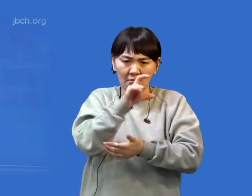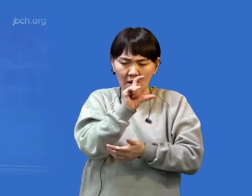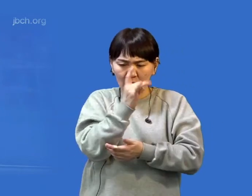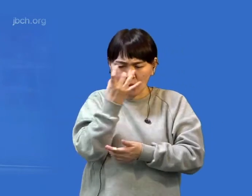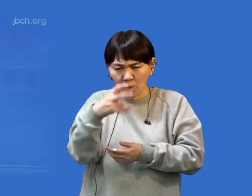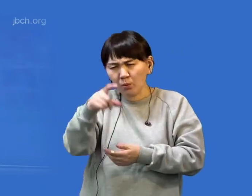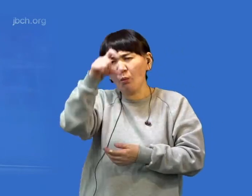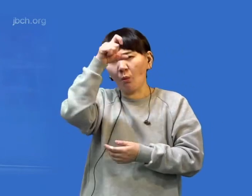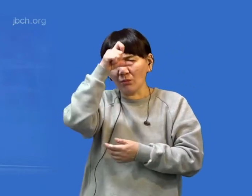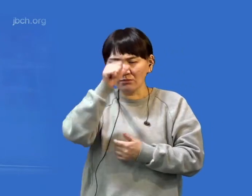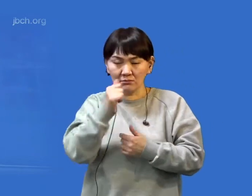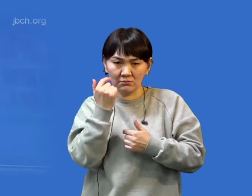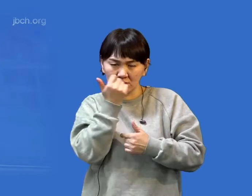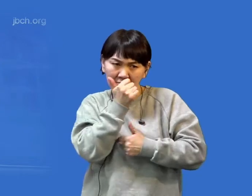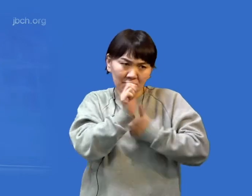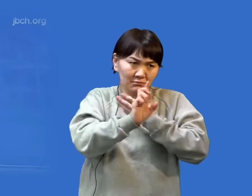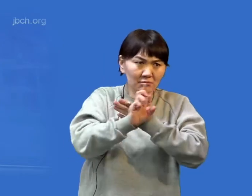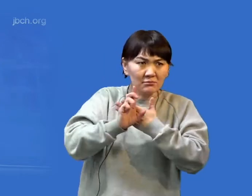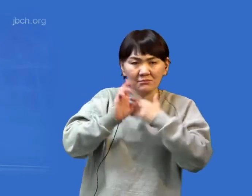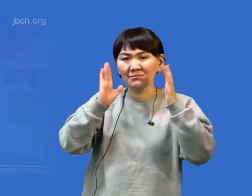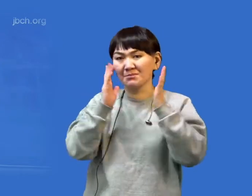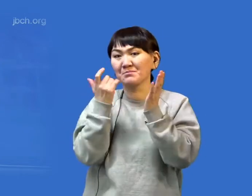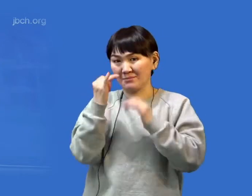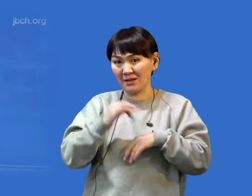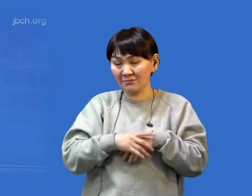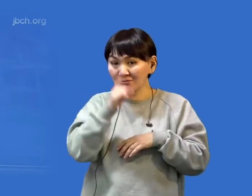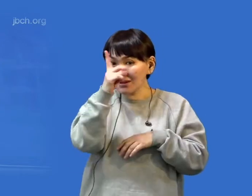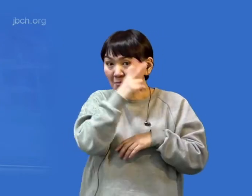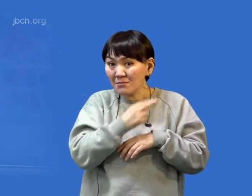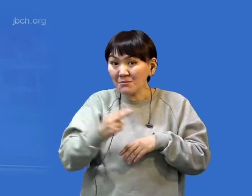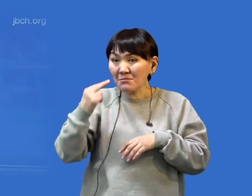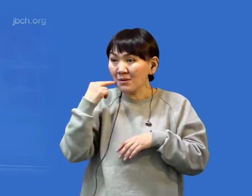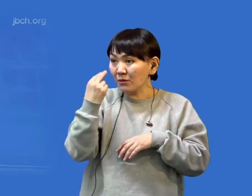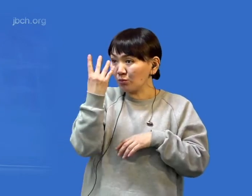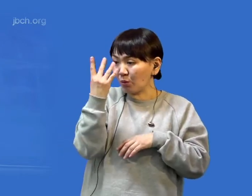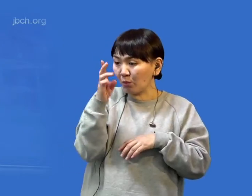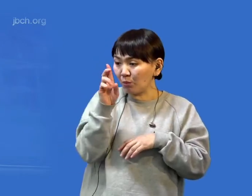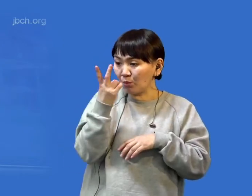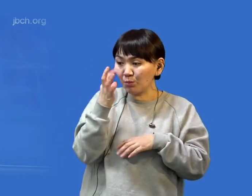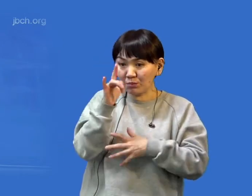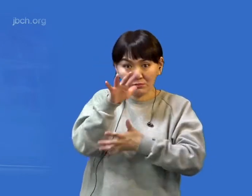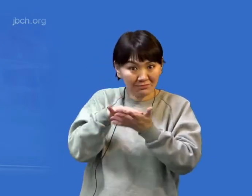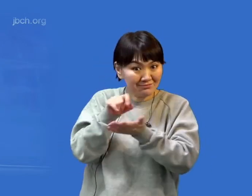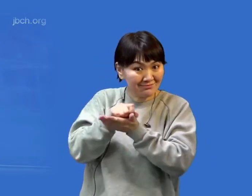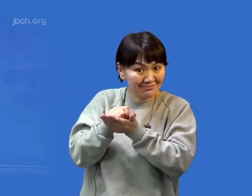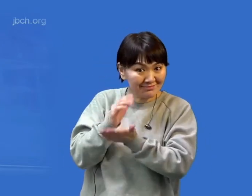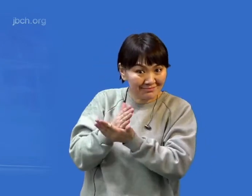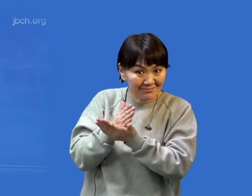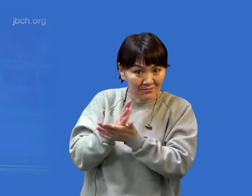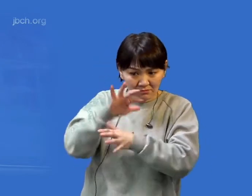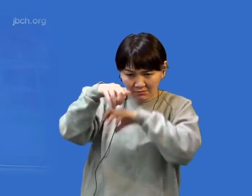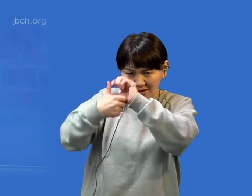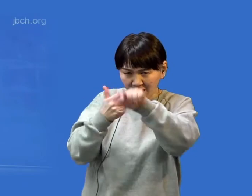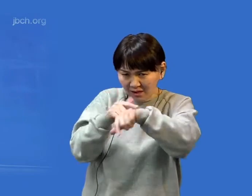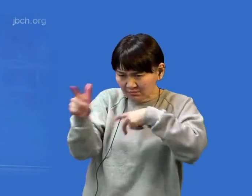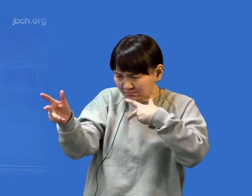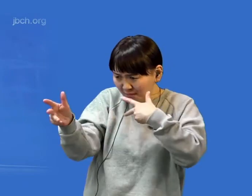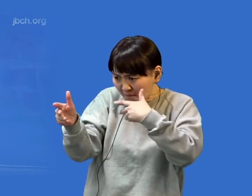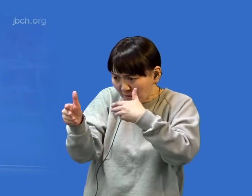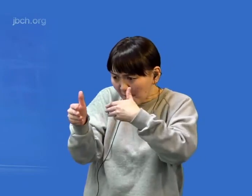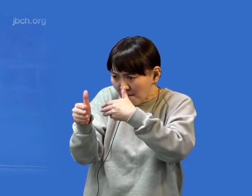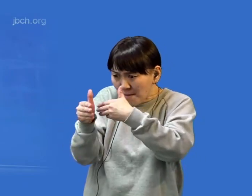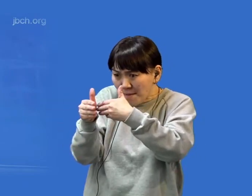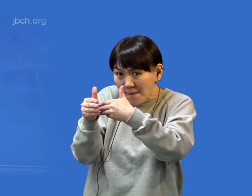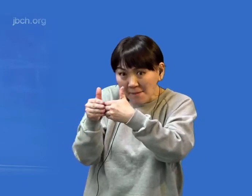сонор сэрэмжтэй бай гэсэн. Тэгээ 1-р бүлэг 4-р бүлэг дээр хэлсэн баг. Төгсгөлийн үе ойртох чинь гим